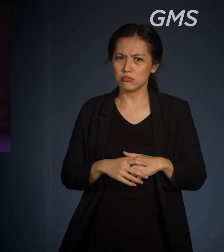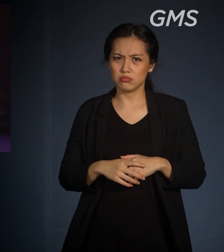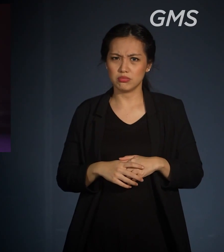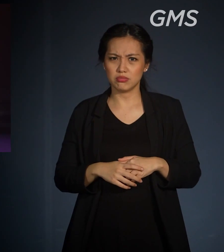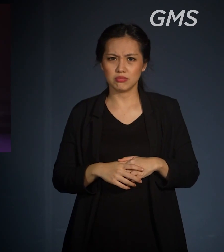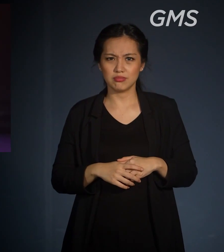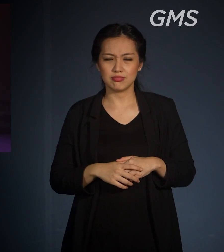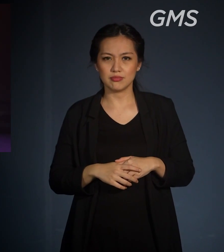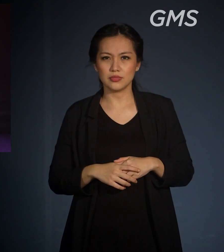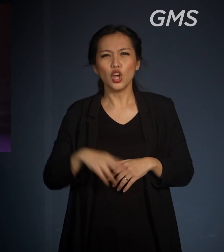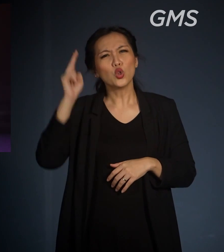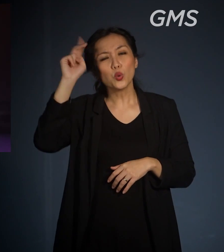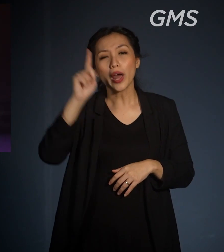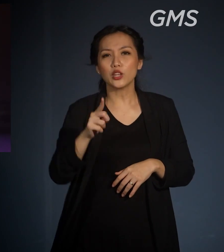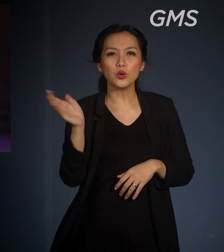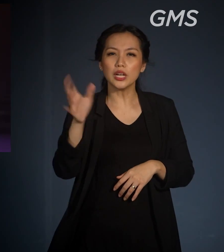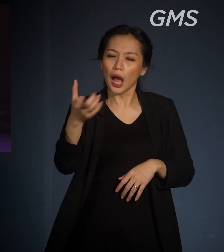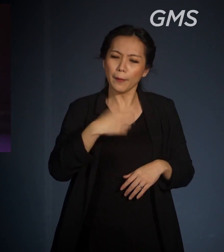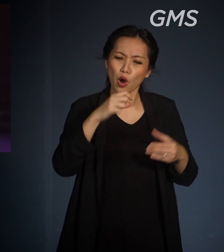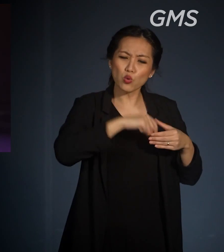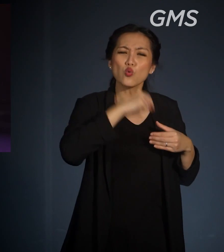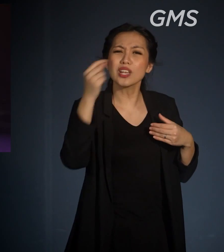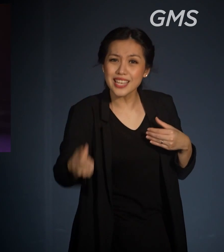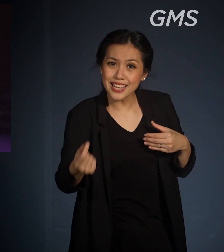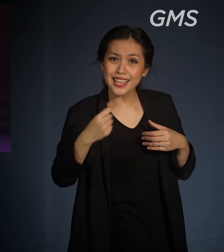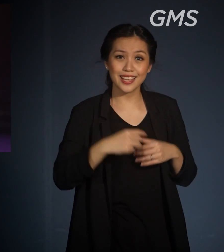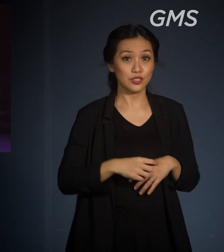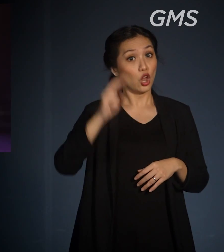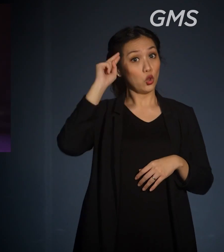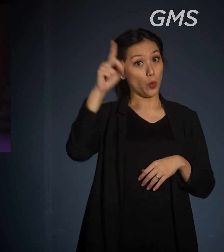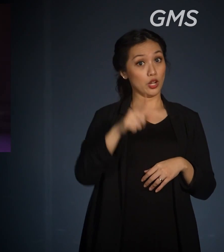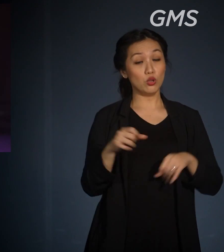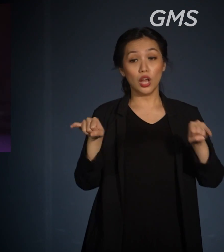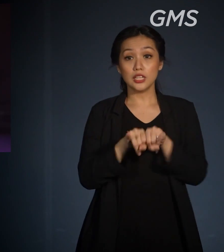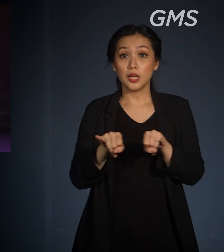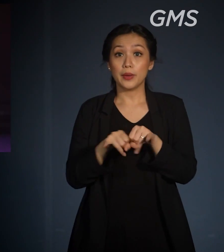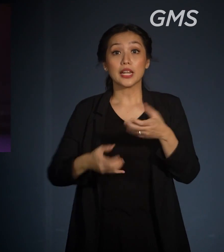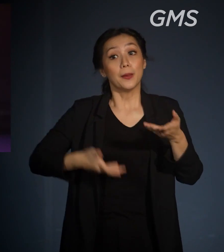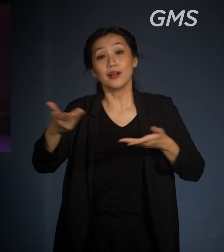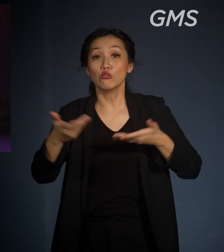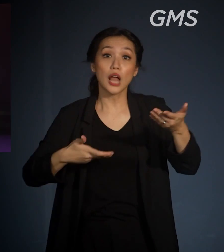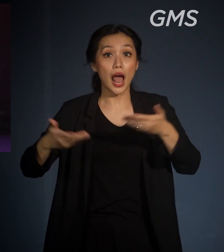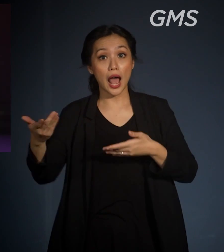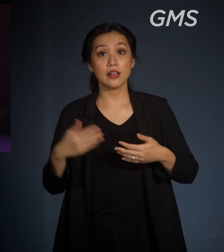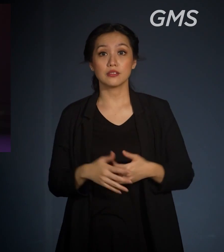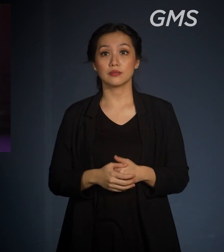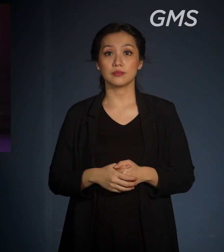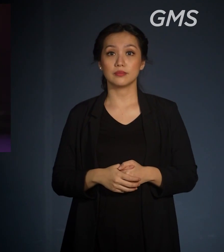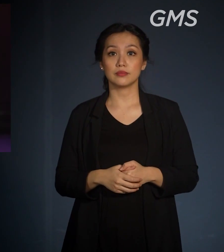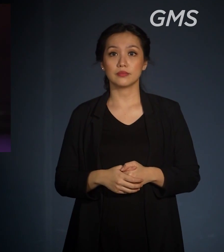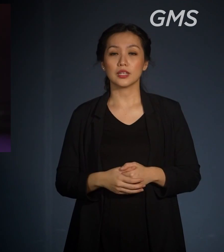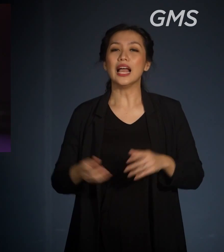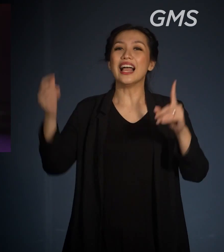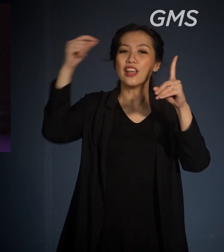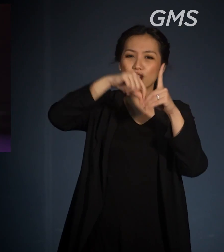saudara. Tuhan kita ini pengusaha. Dia adalah investor yang tidak mau